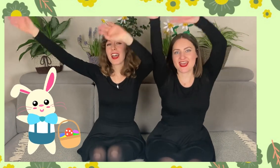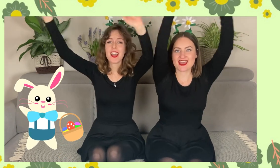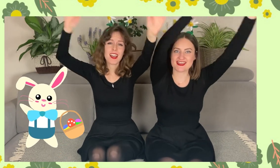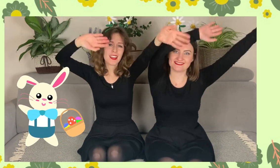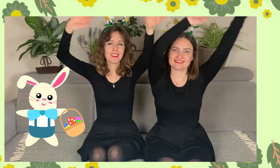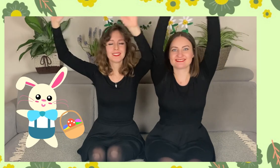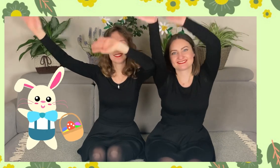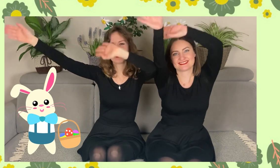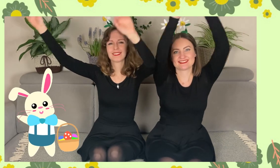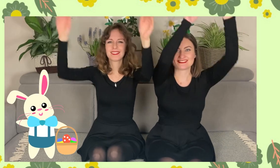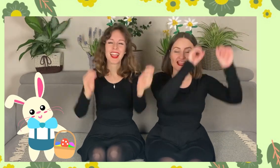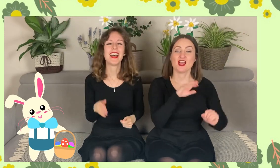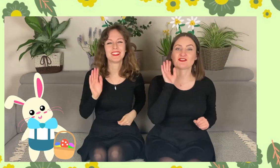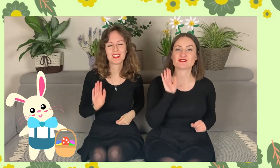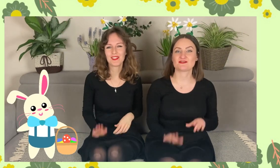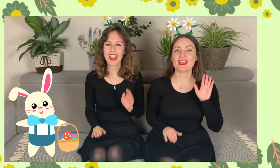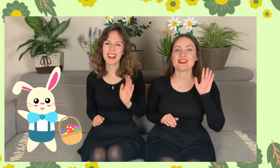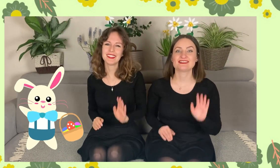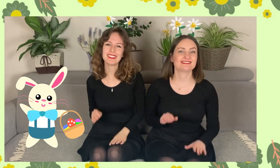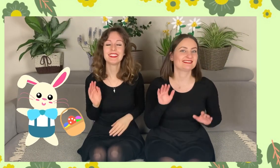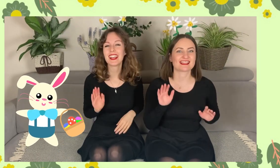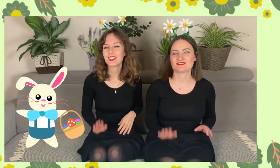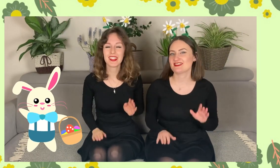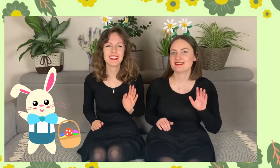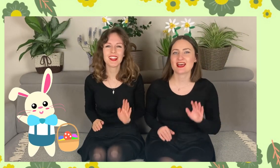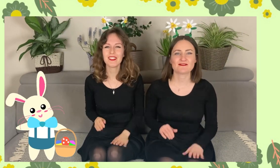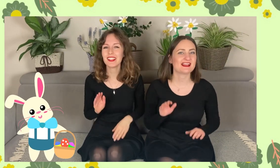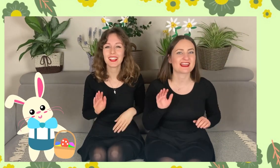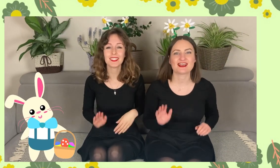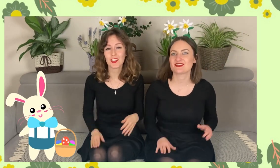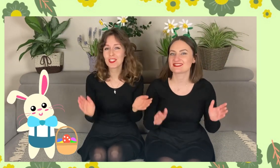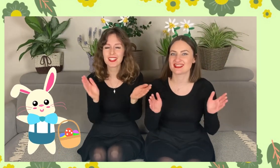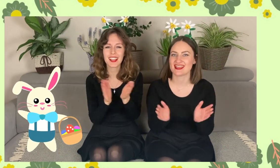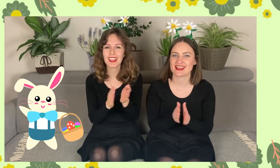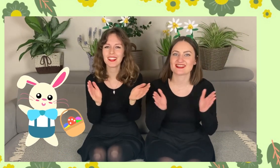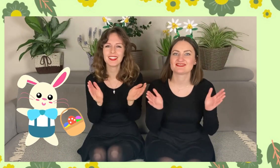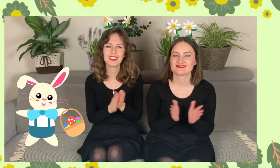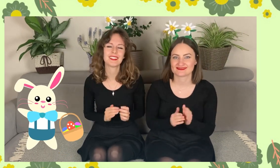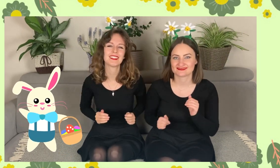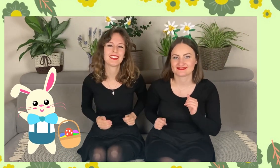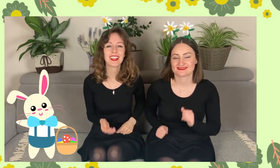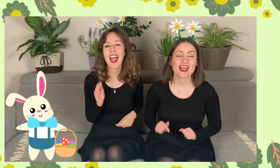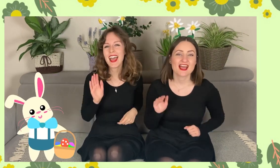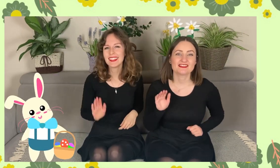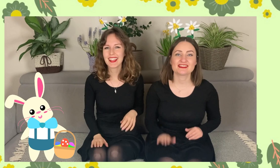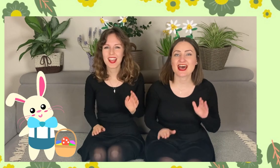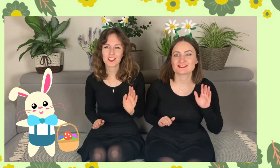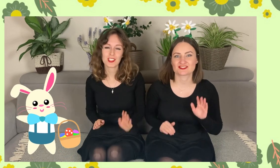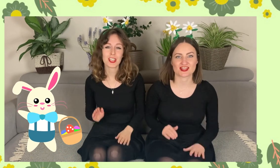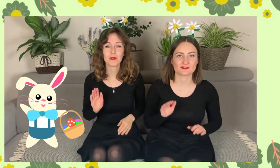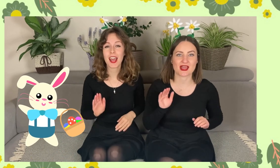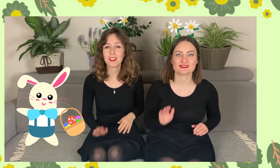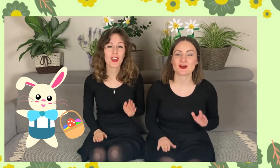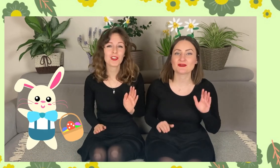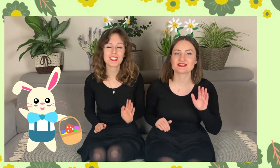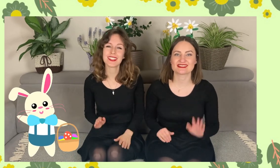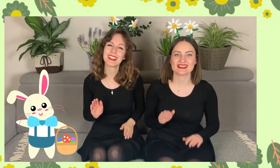to święta, święta, wielka nocne, Zatrzym radosny